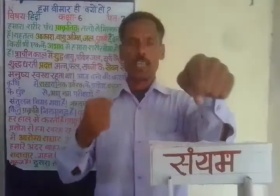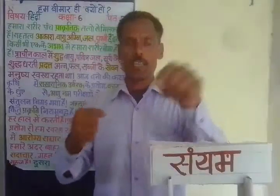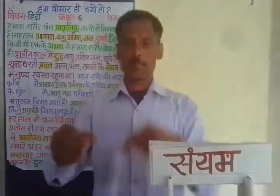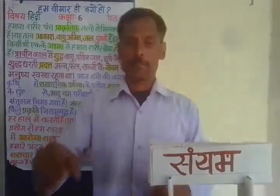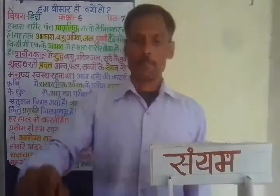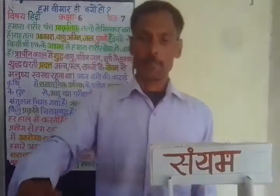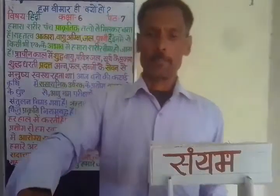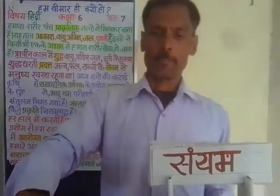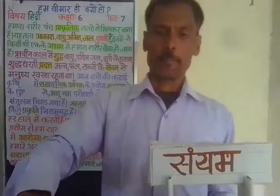संयम